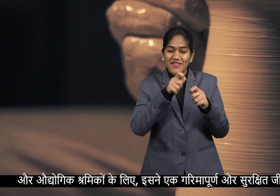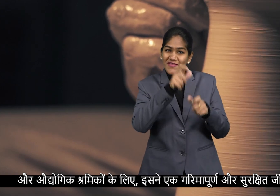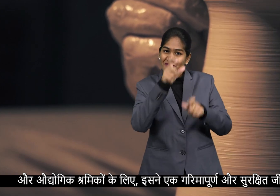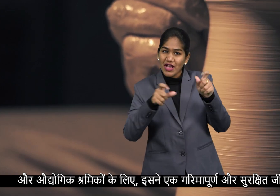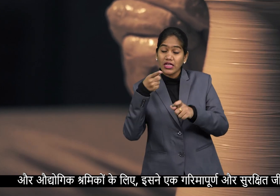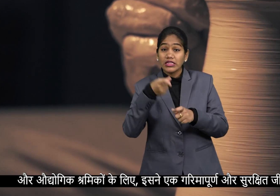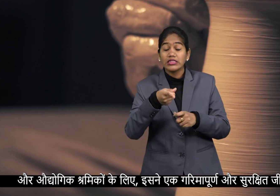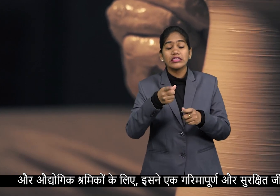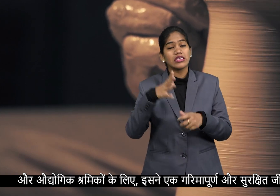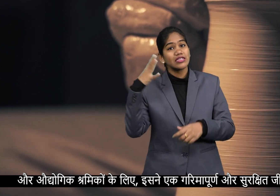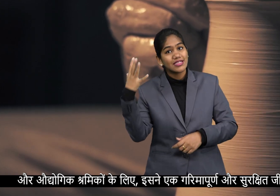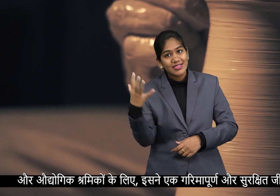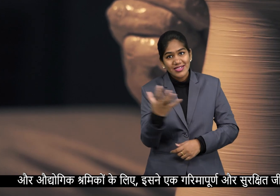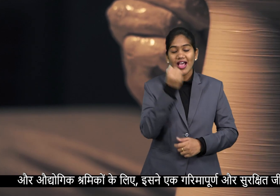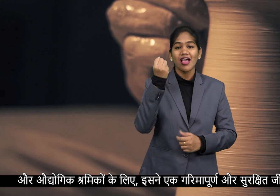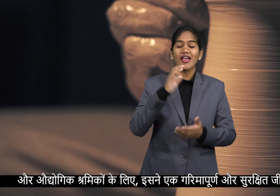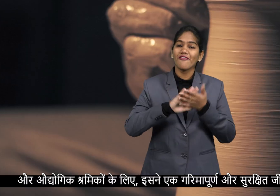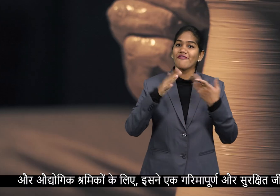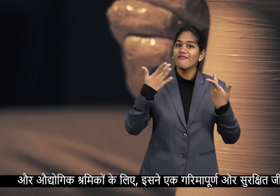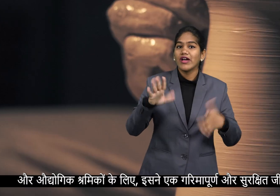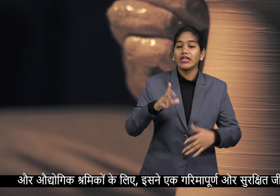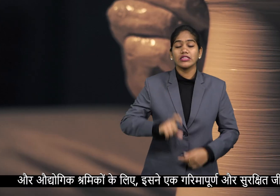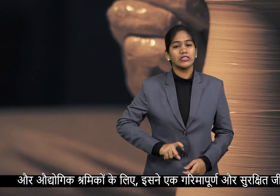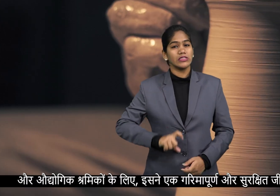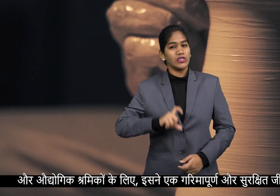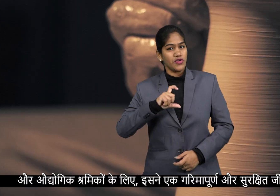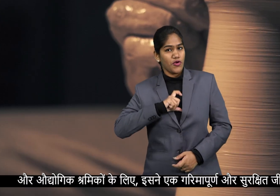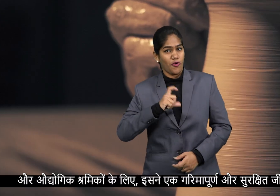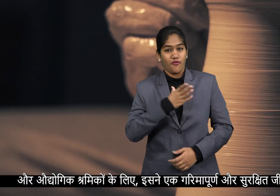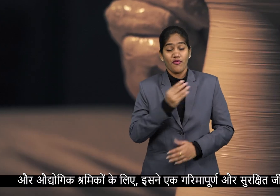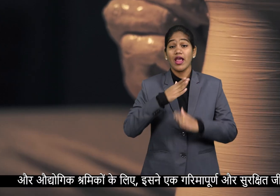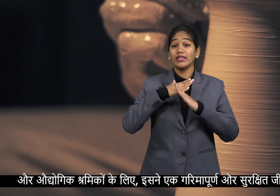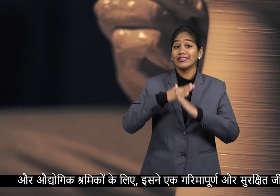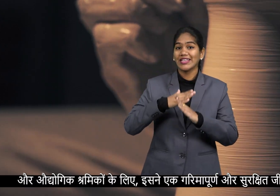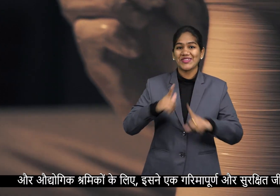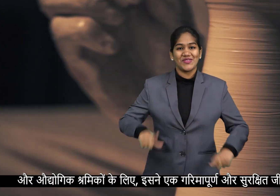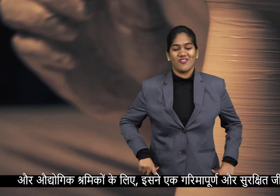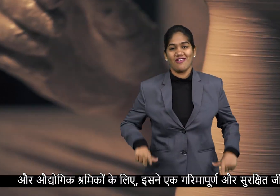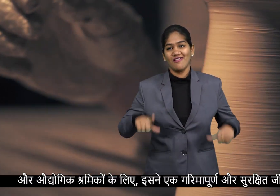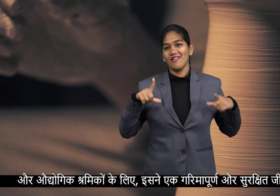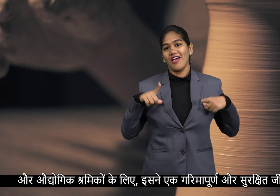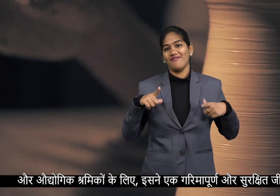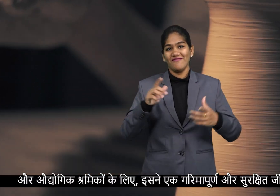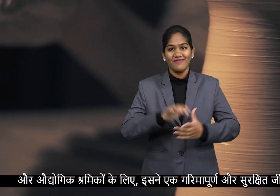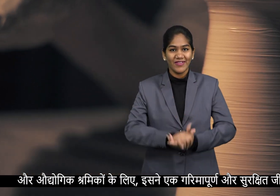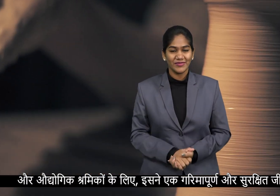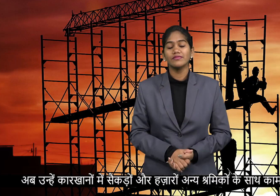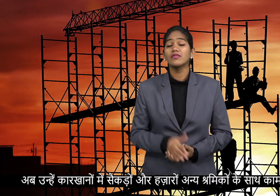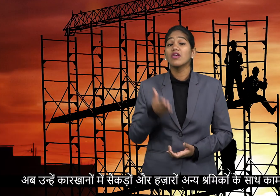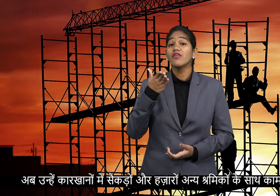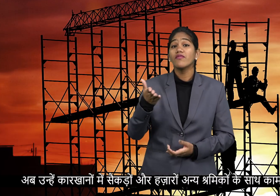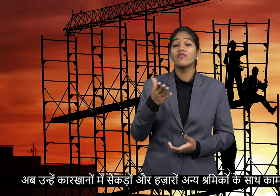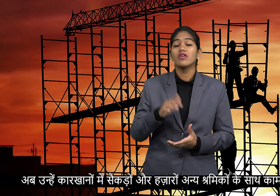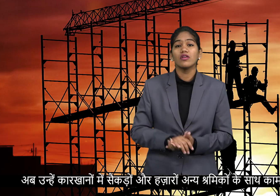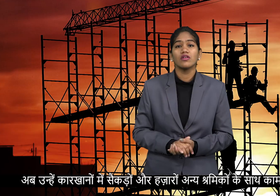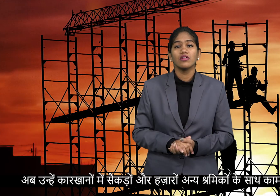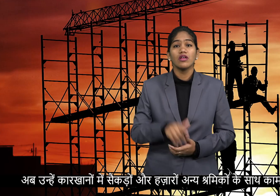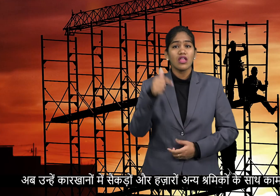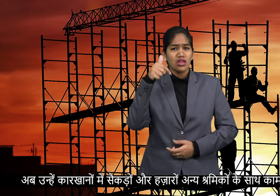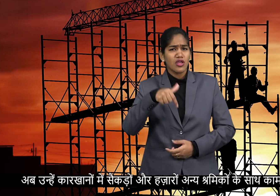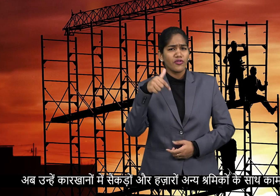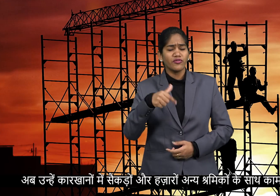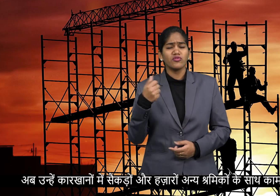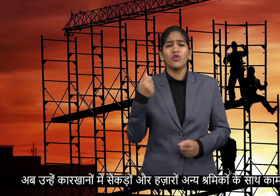इसने एक गरिमापूर्ण और सुरक्षित जीवन का अंत कर दिया। अब